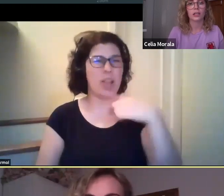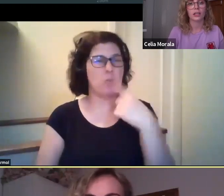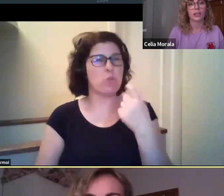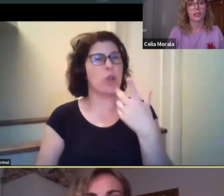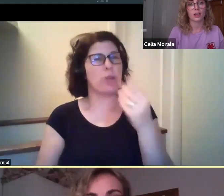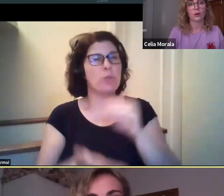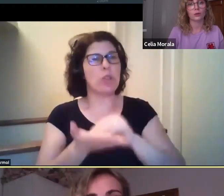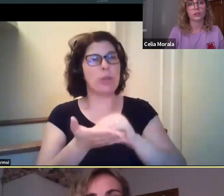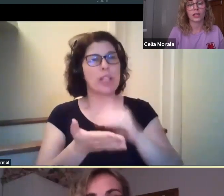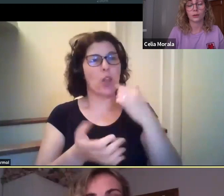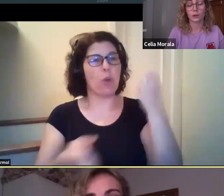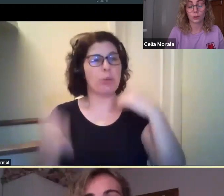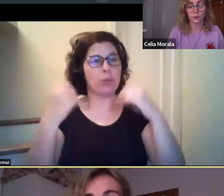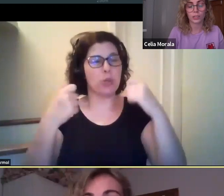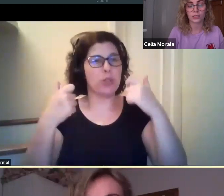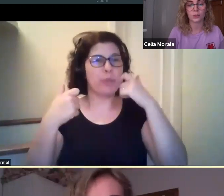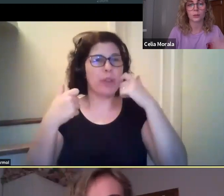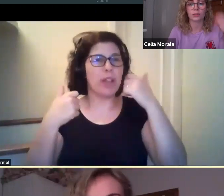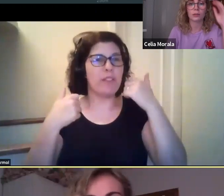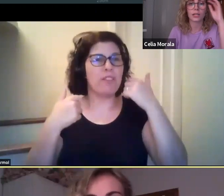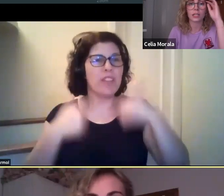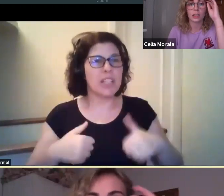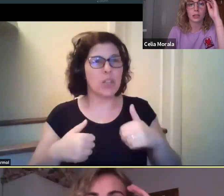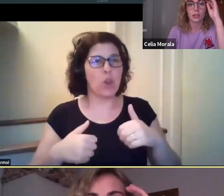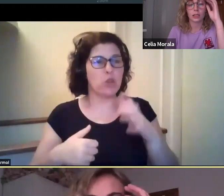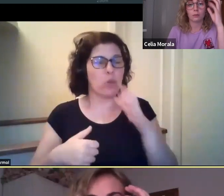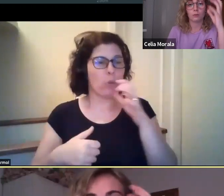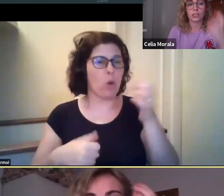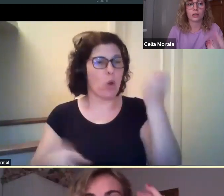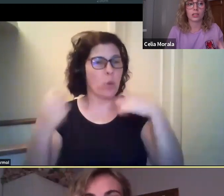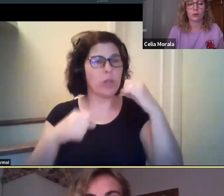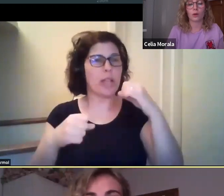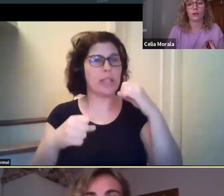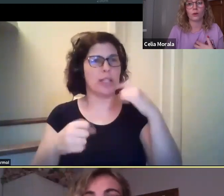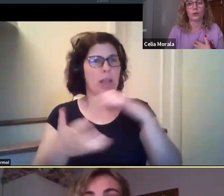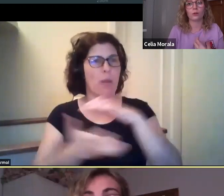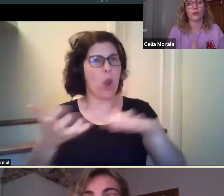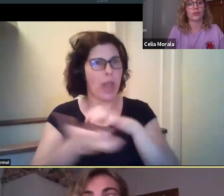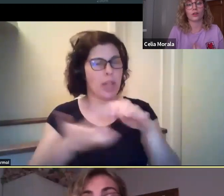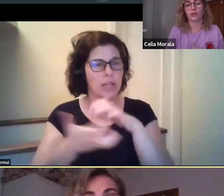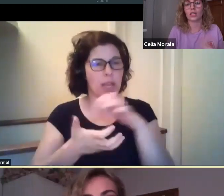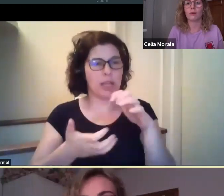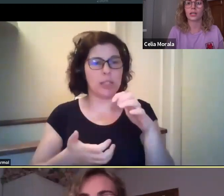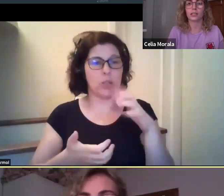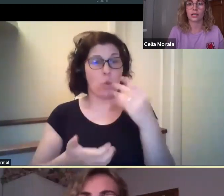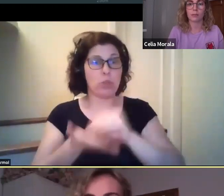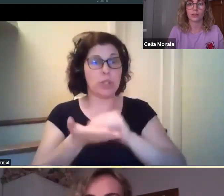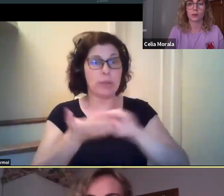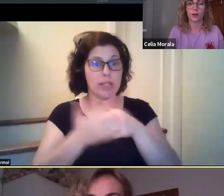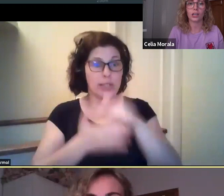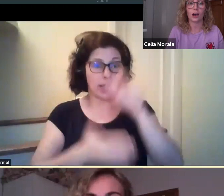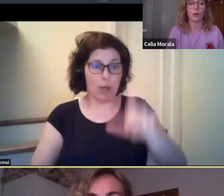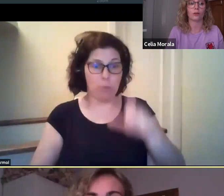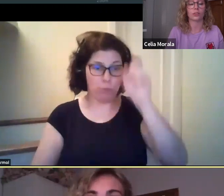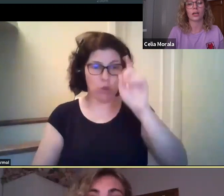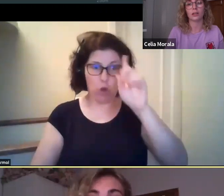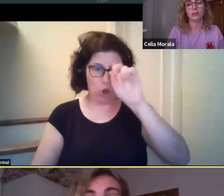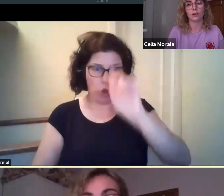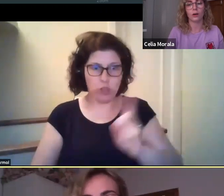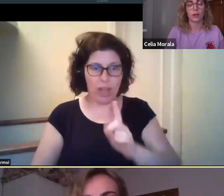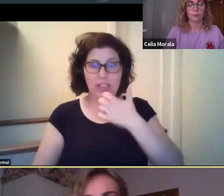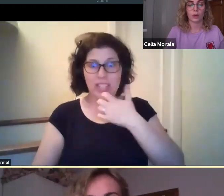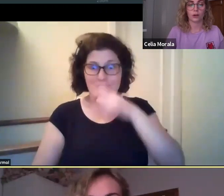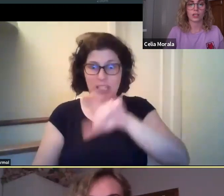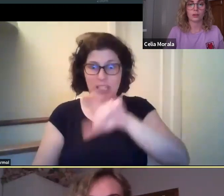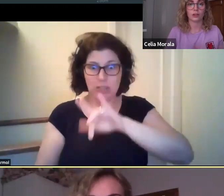veces tienen conductas disruptivas, y muchas veces cuando incluso el profesor no sabe que tiene esa patología, o aún